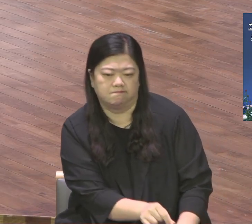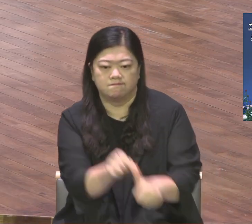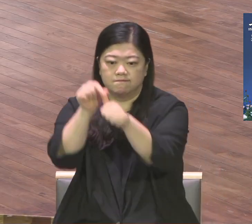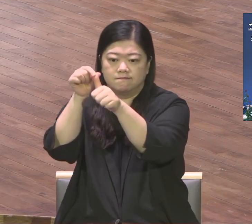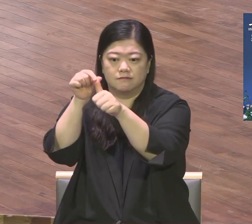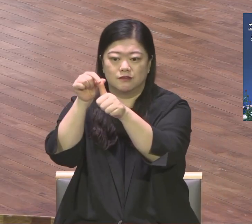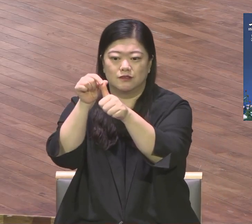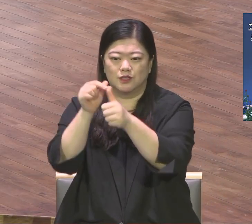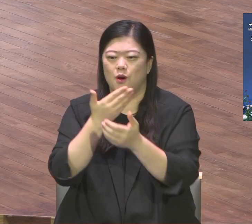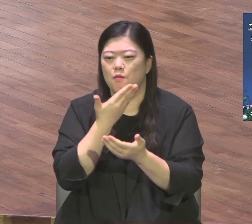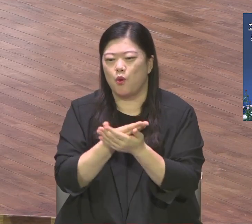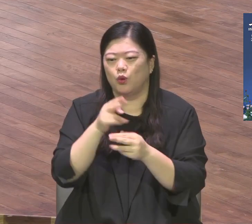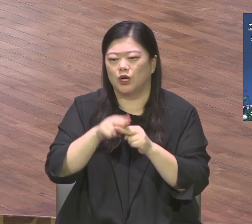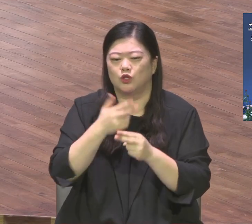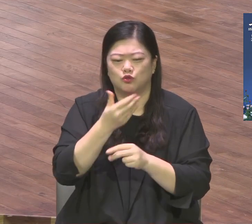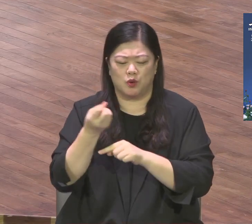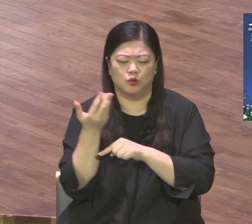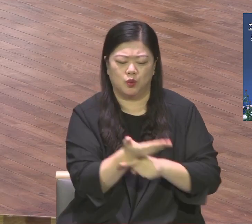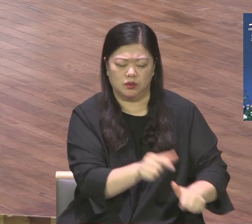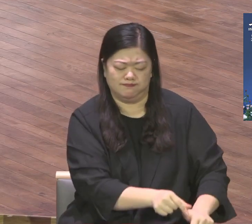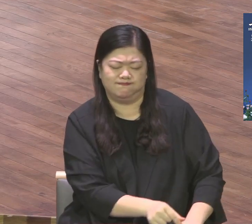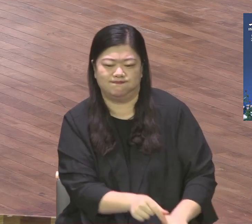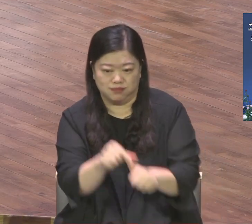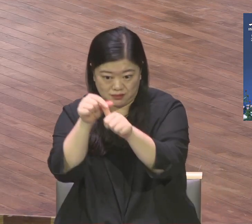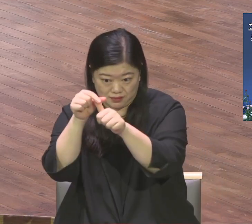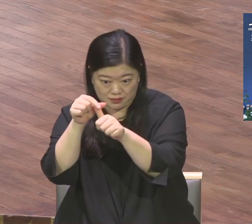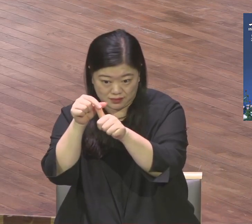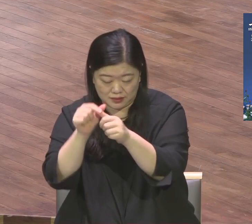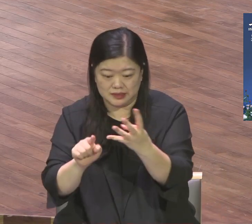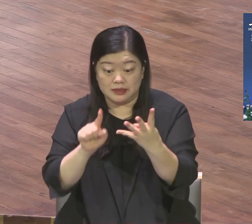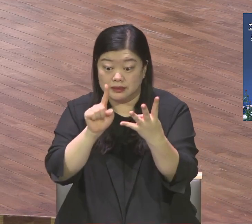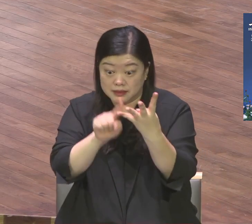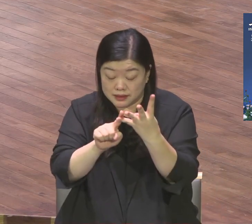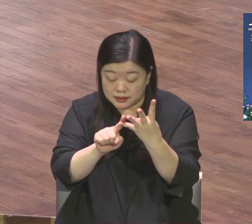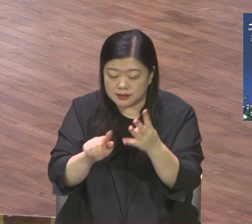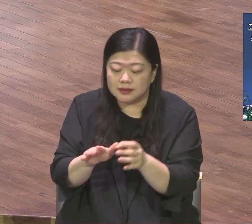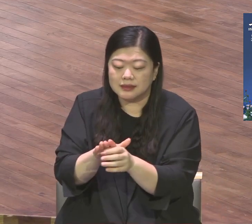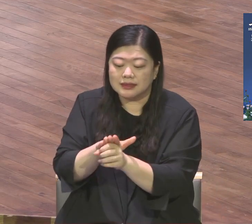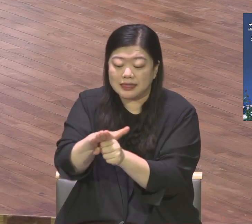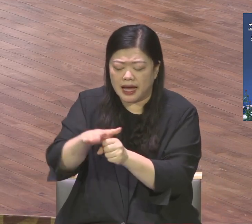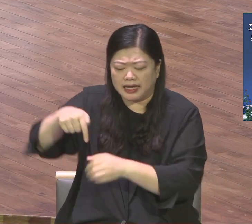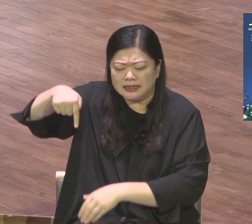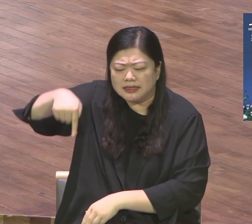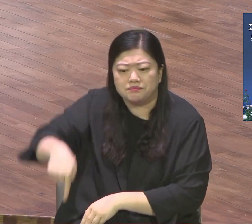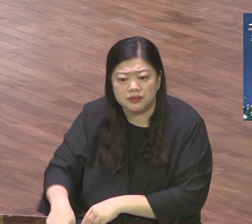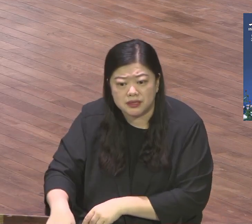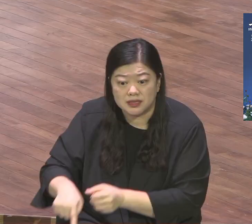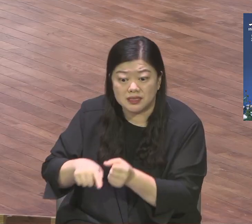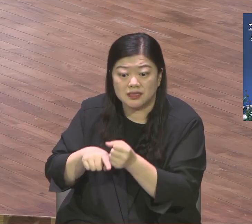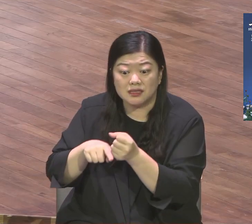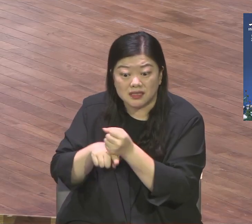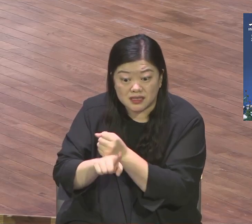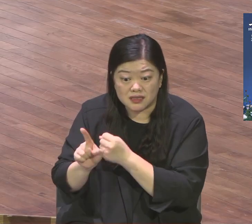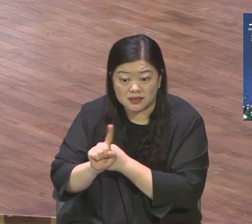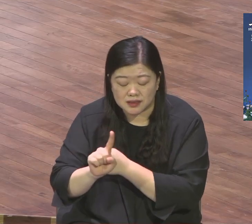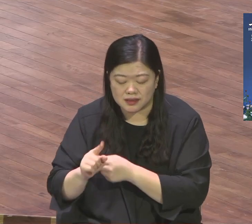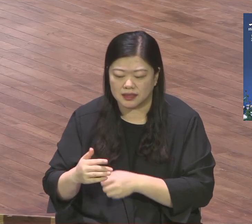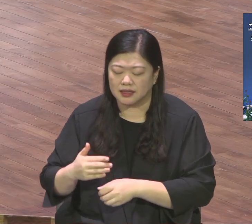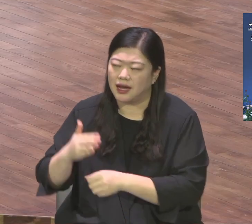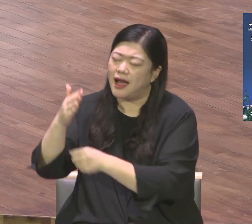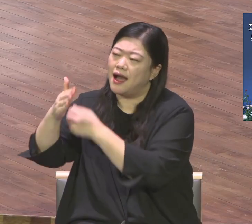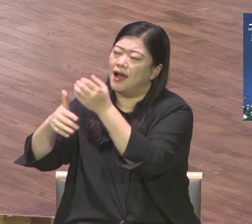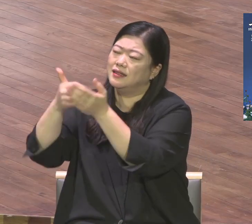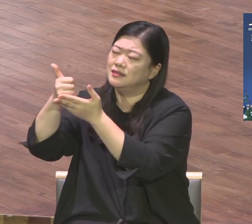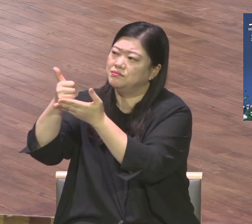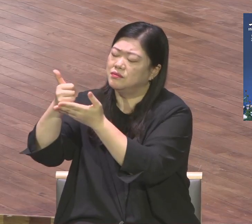보좌에 축복 높여주는 사랑, 그리고 그 깊이는 십자가를 지시고 죽기까지 우리를 사랑하신 그 사랑, 십자가 지시고 내 대신 내가